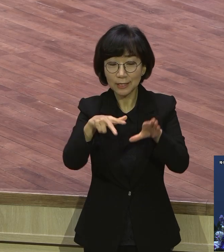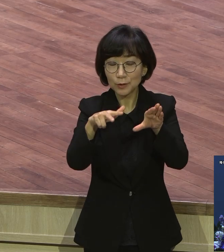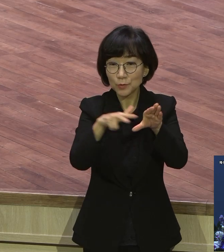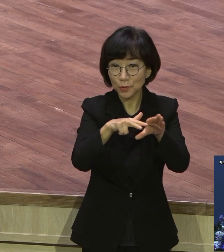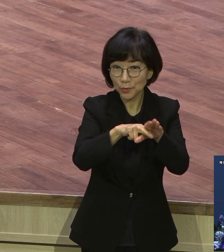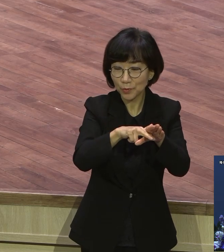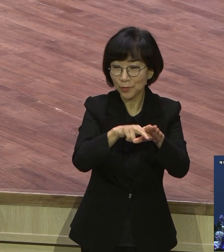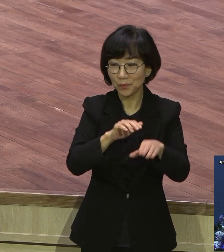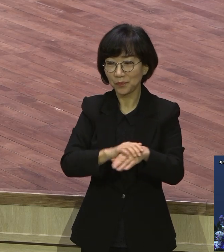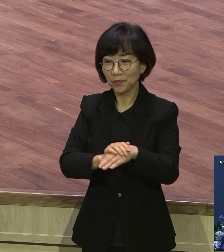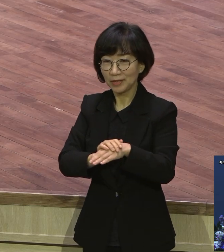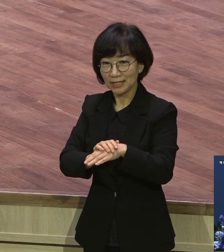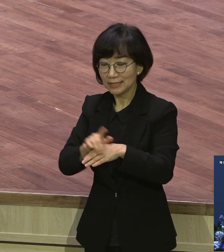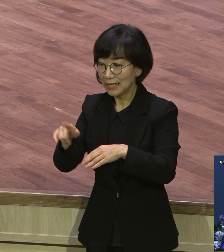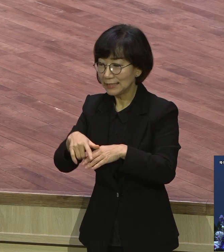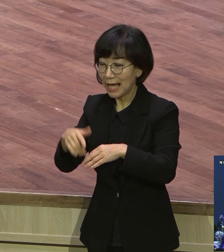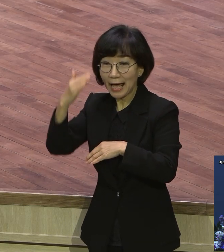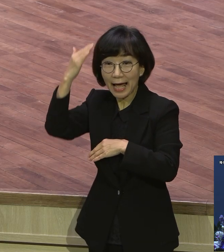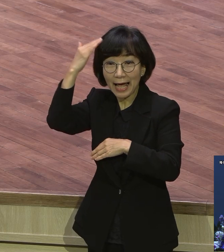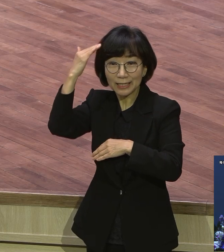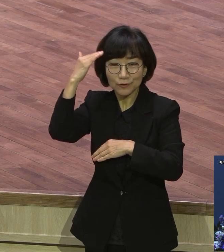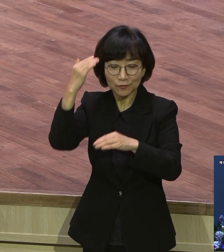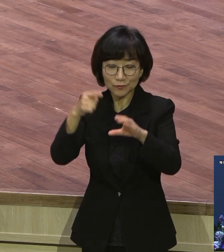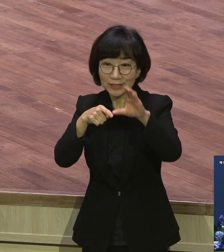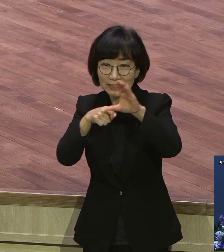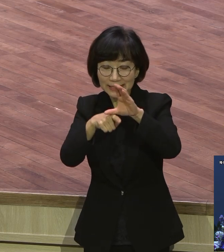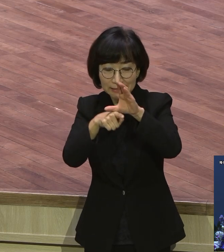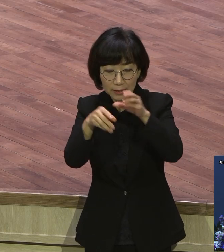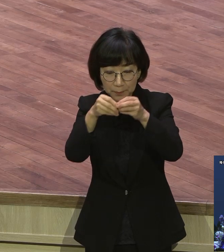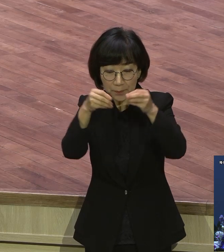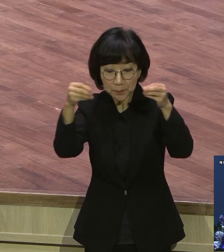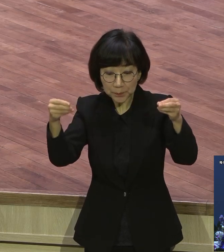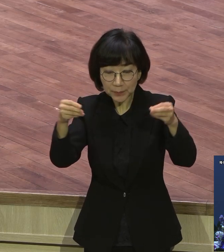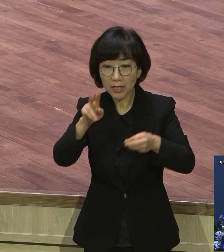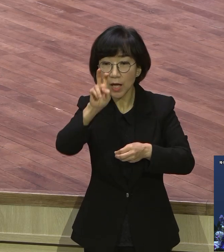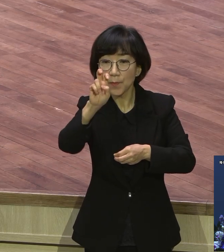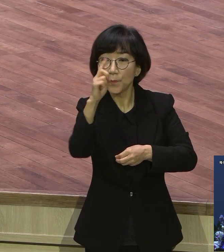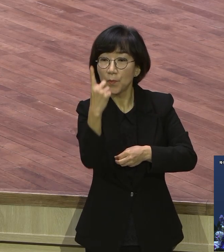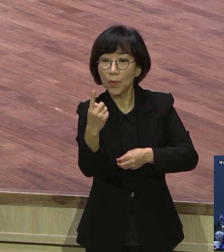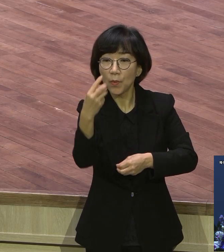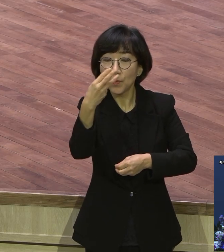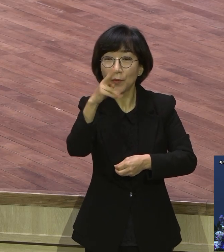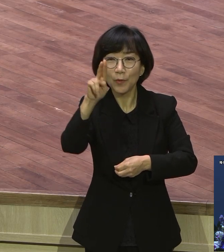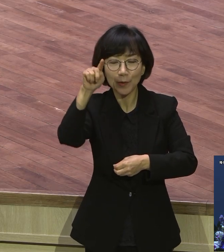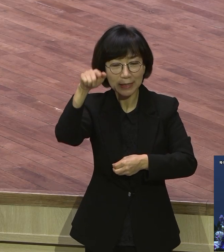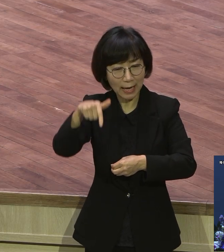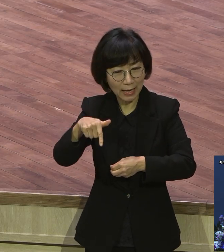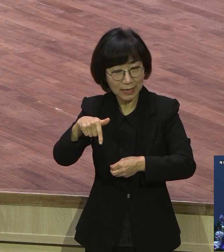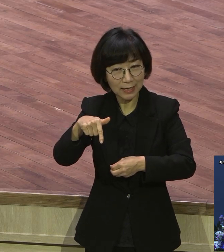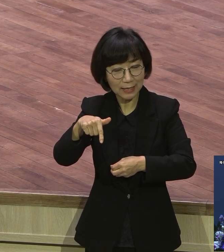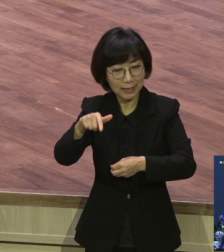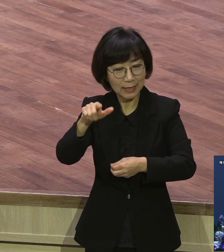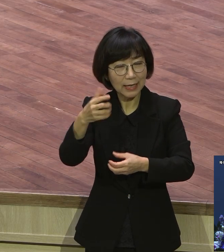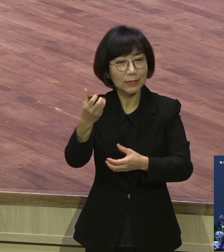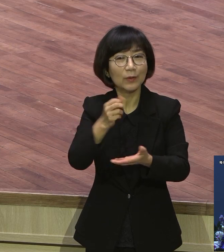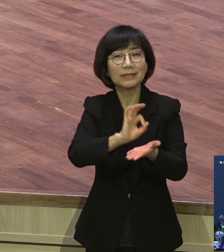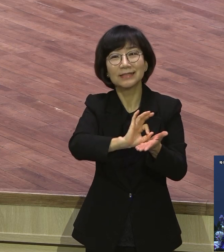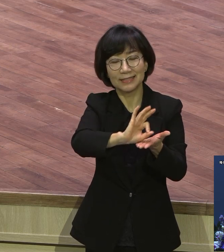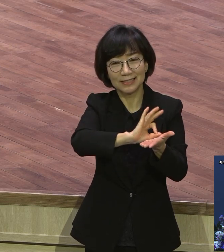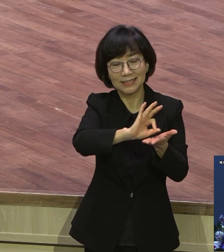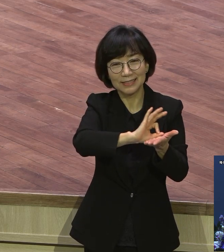의미를 모르고 이 한국 사진의 뜻을 가지고 우리나라 국어사전의 의미 이 모락